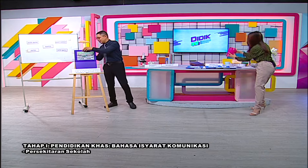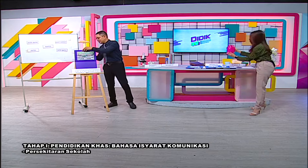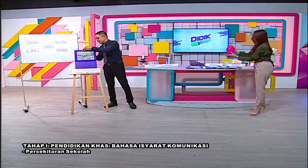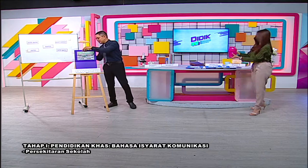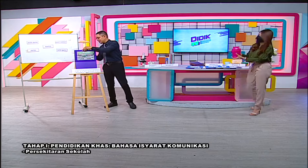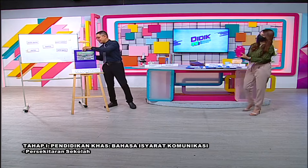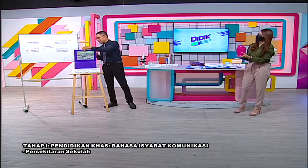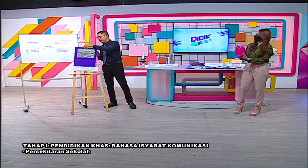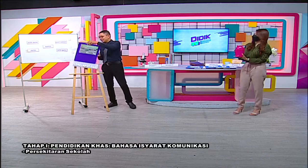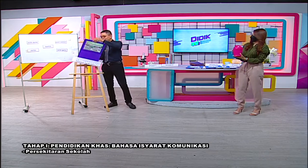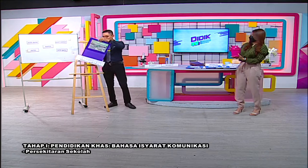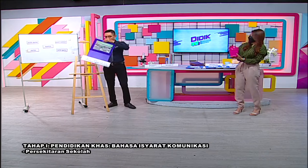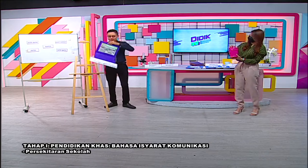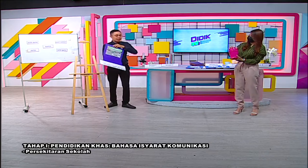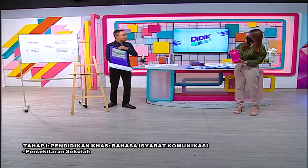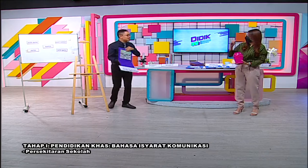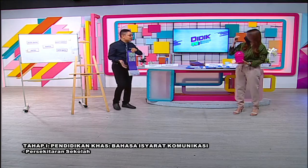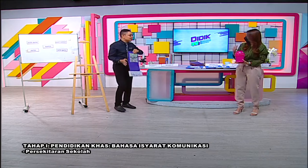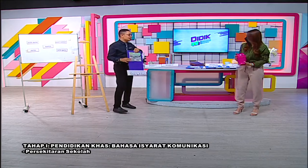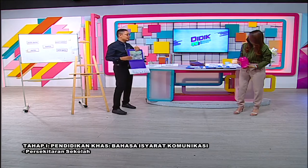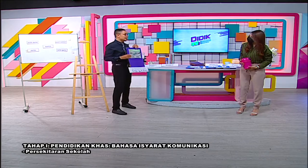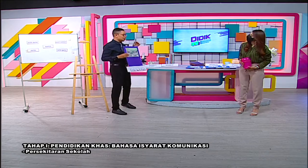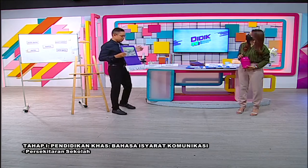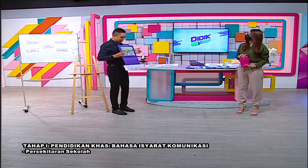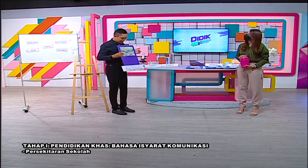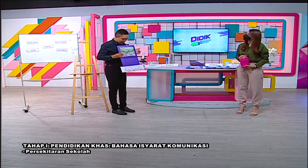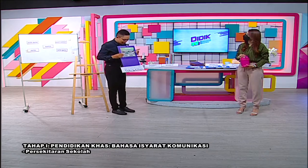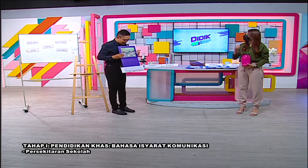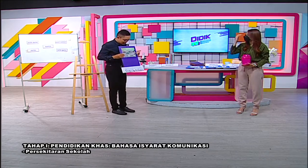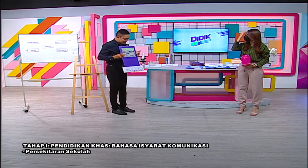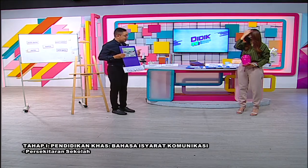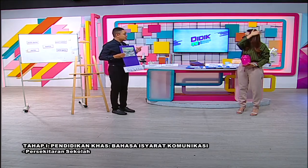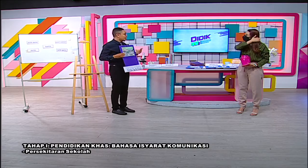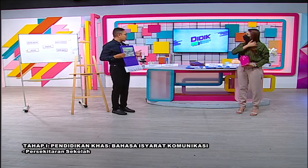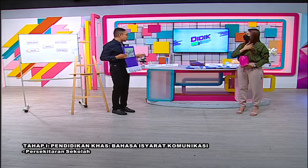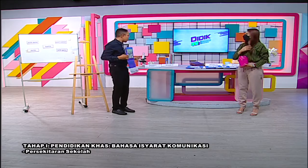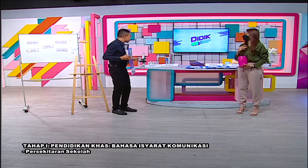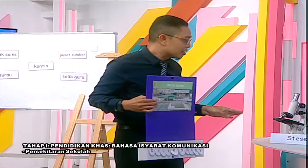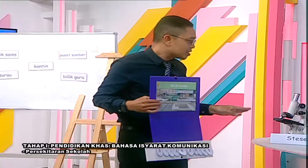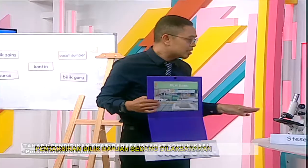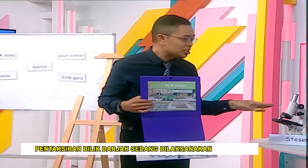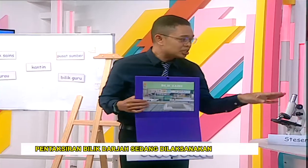Saya jap, Kak Eli. Okey. Sebelum tu, Kak Eli rasa ini ni bilik sains ni ada apa? Dekat stesen